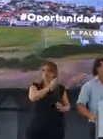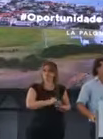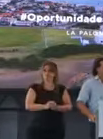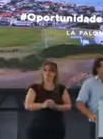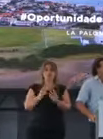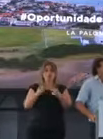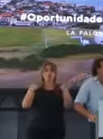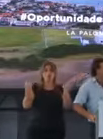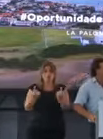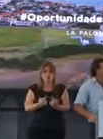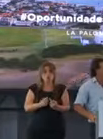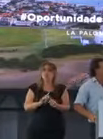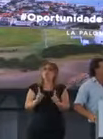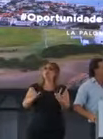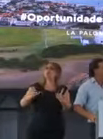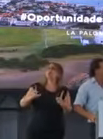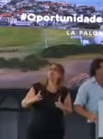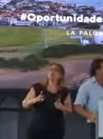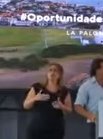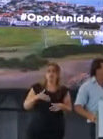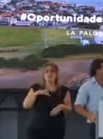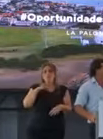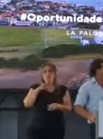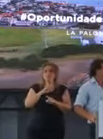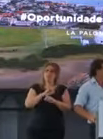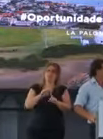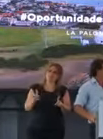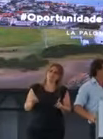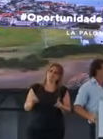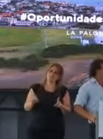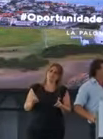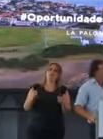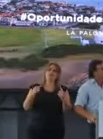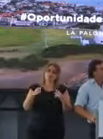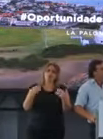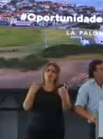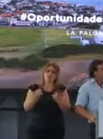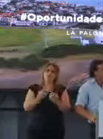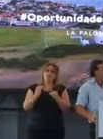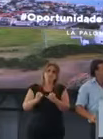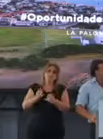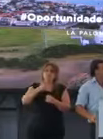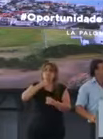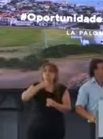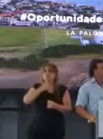Y nosotros, sin ser ilusos, sin ser ingenuos, la tendencia